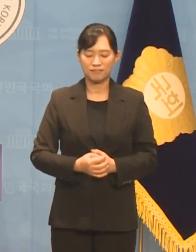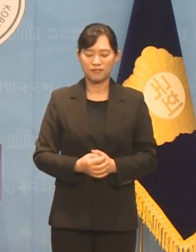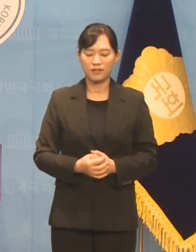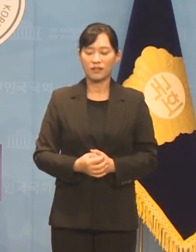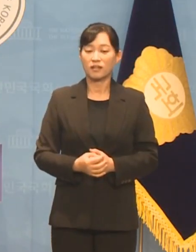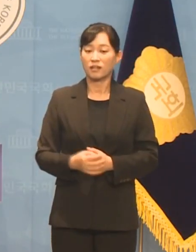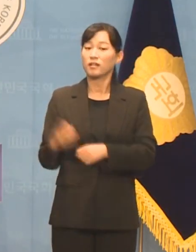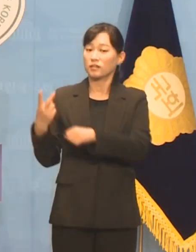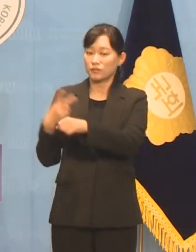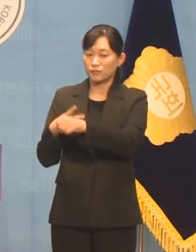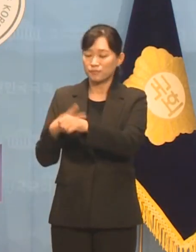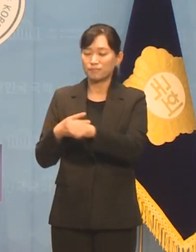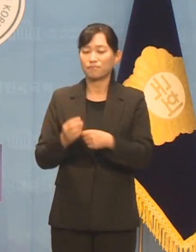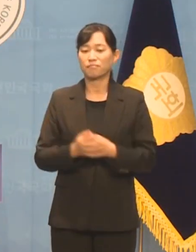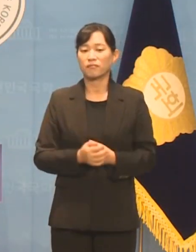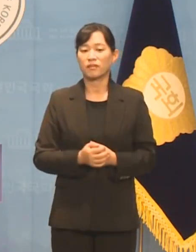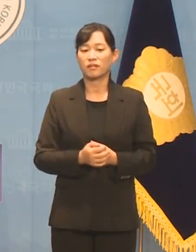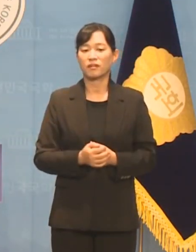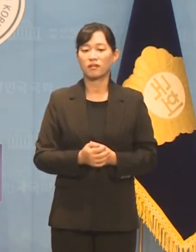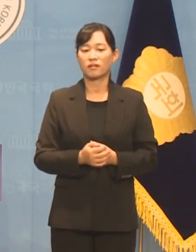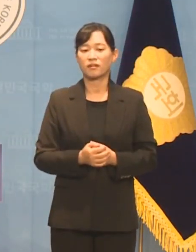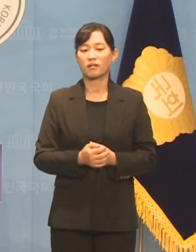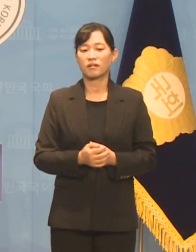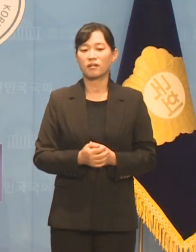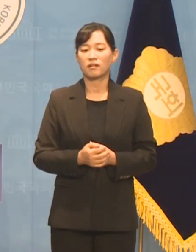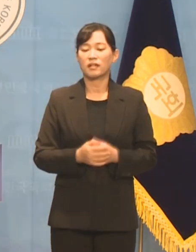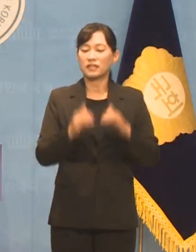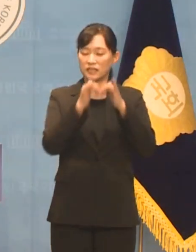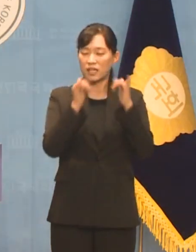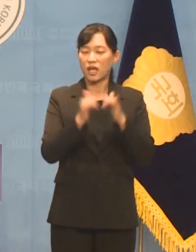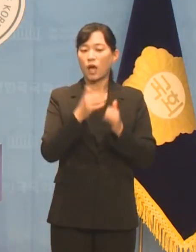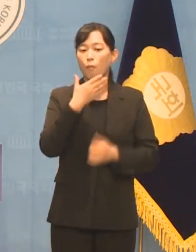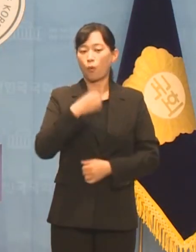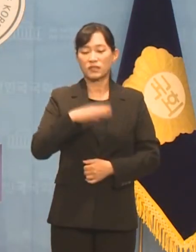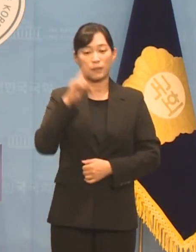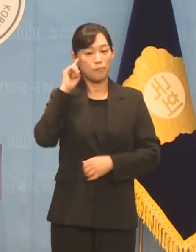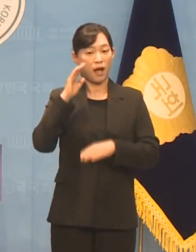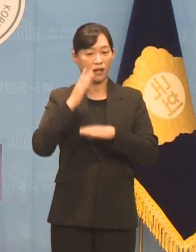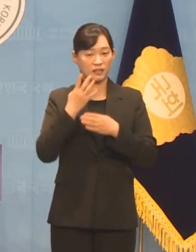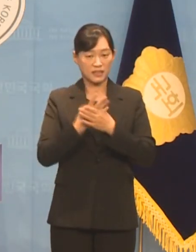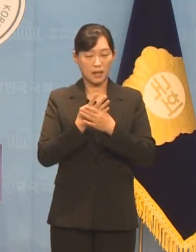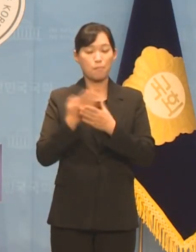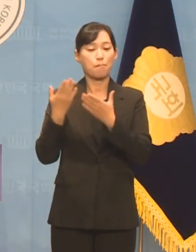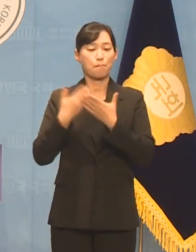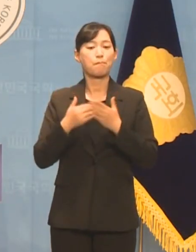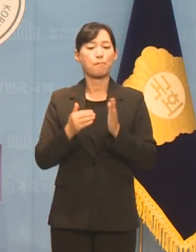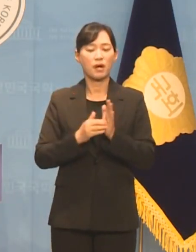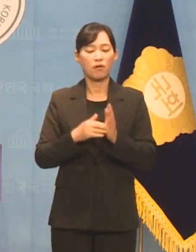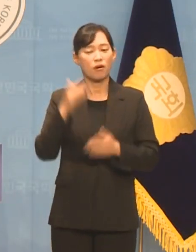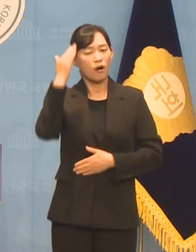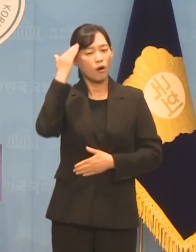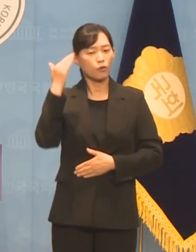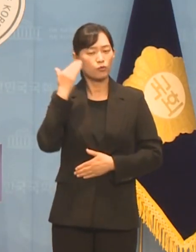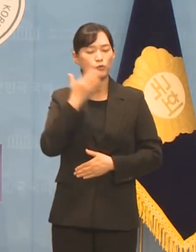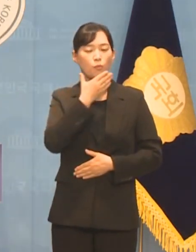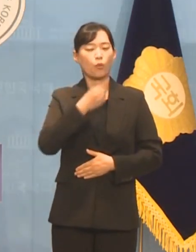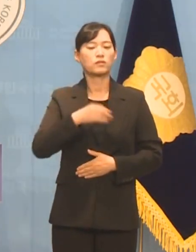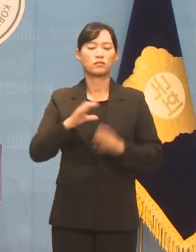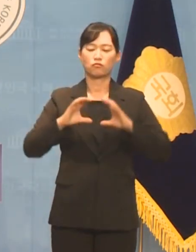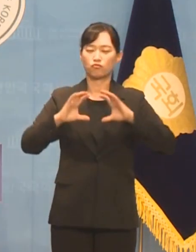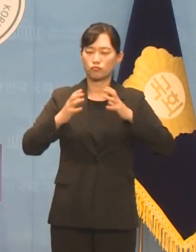윤홍식 교수님은 워싱턴 대학교에서 사회복지학 박사학위를 받으셨고 한국